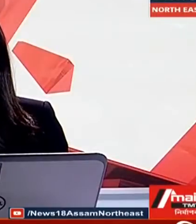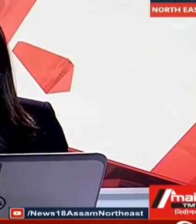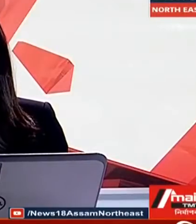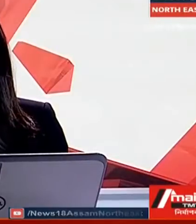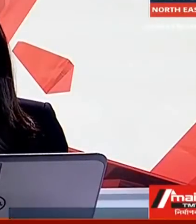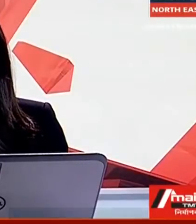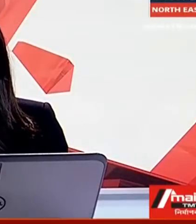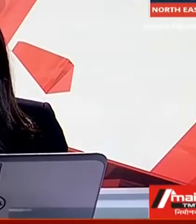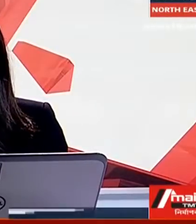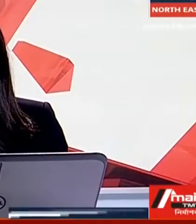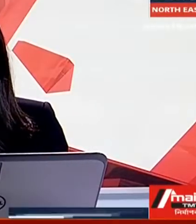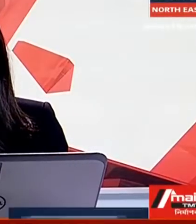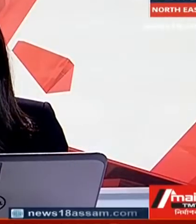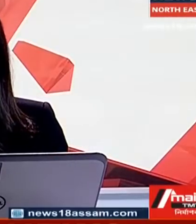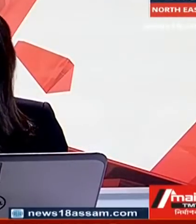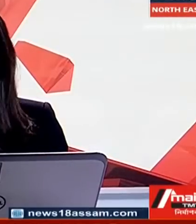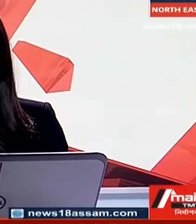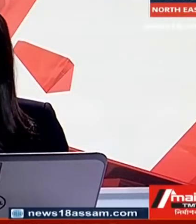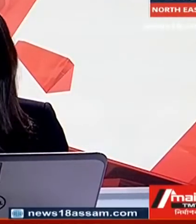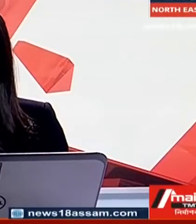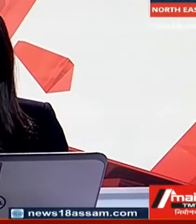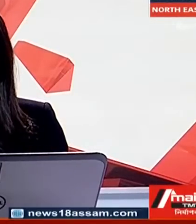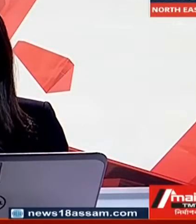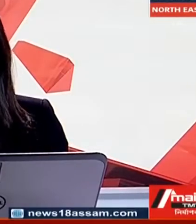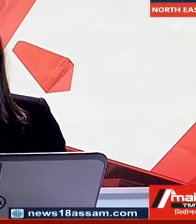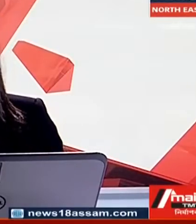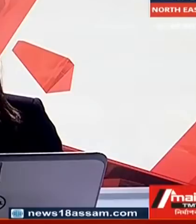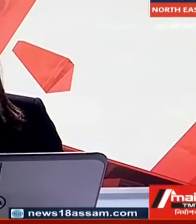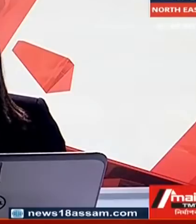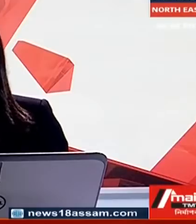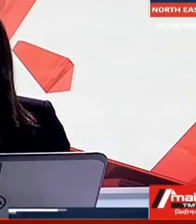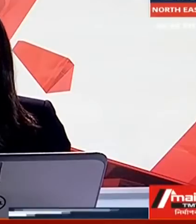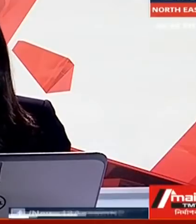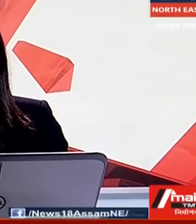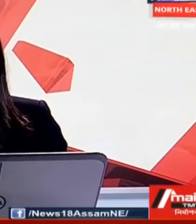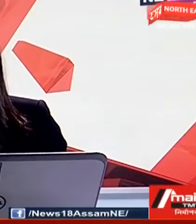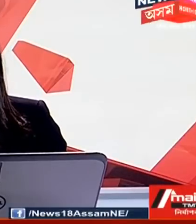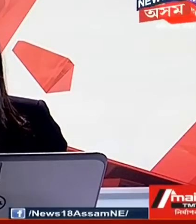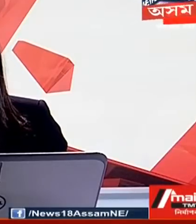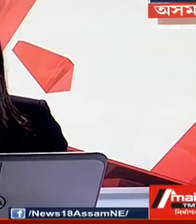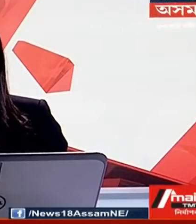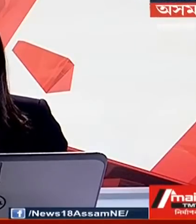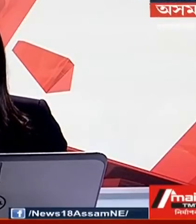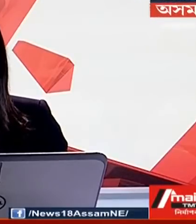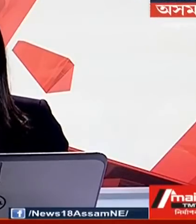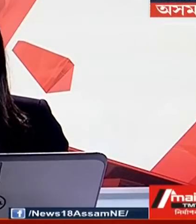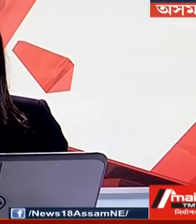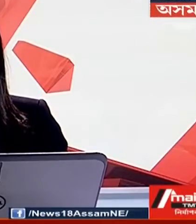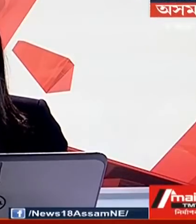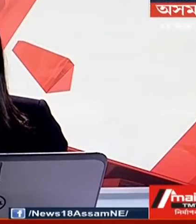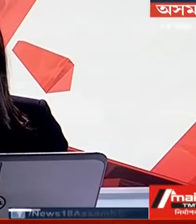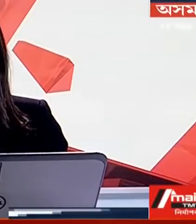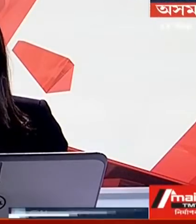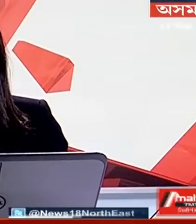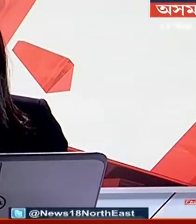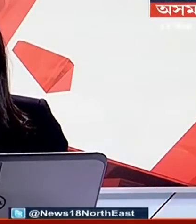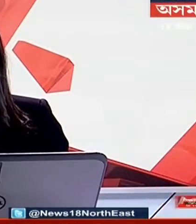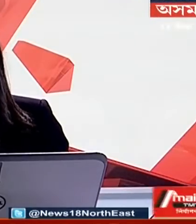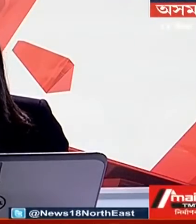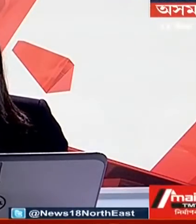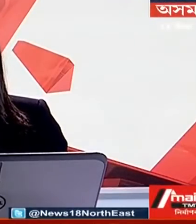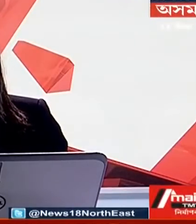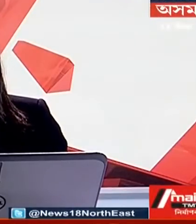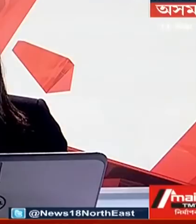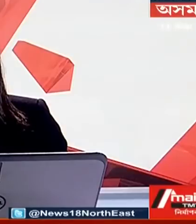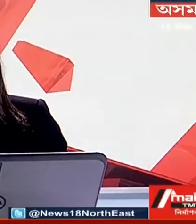आसुर दरे ए जे वाई सी पी अराजनैतिक धारा अक्षुण्ण राख पुनपटिया राजनैतिक दल सामिल हम नो मंत्य पलाश सांगमार